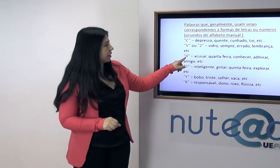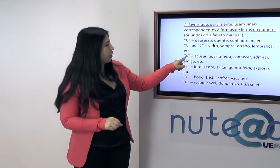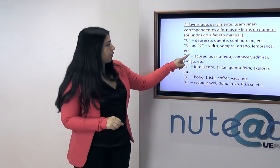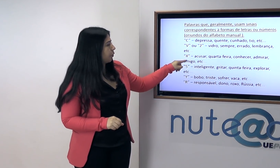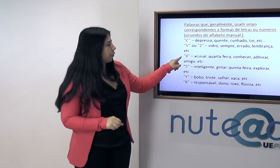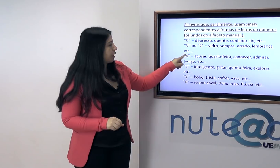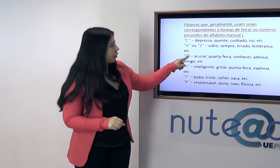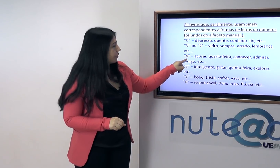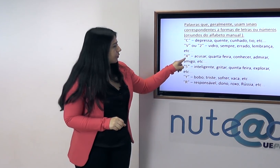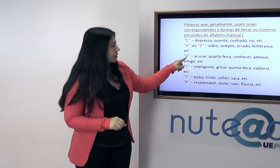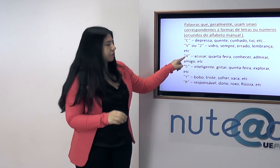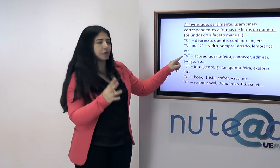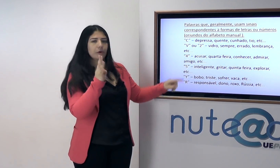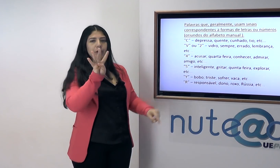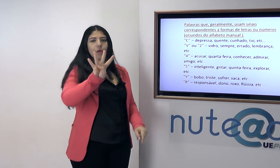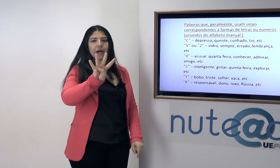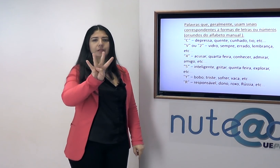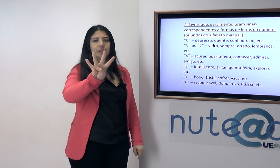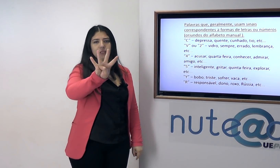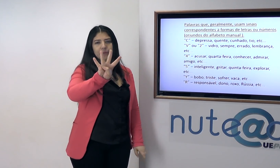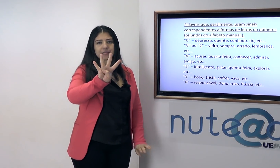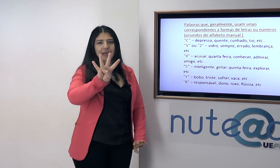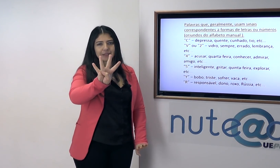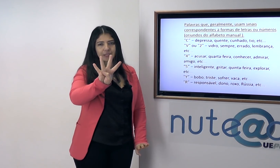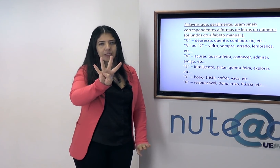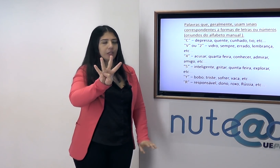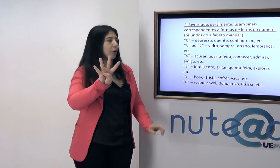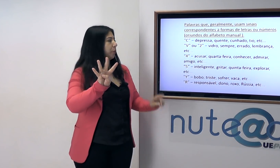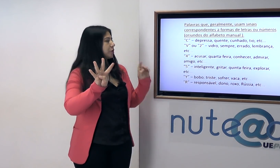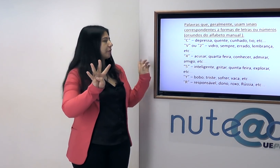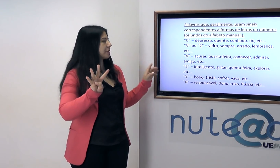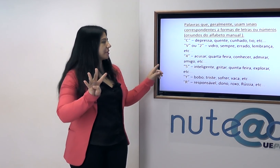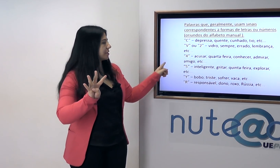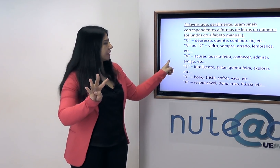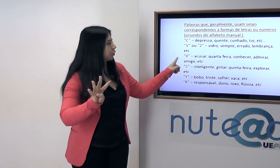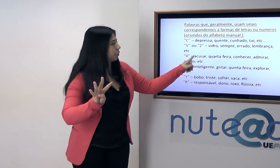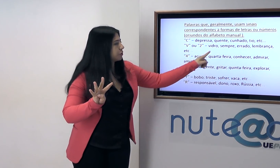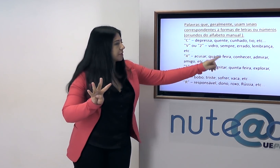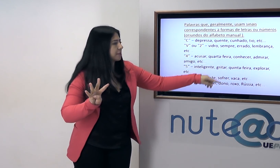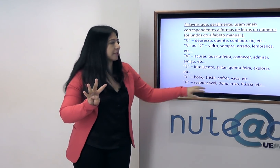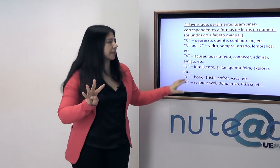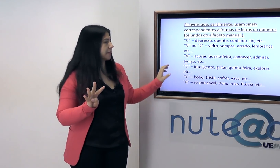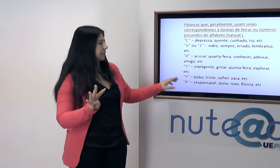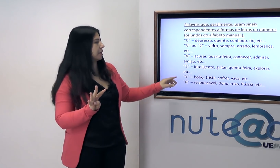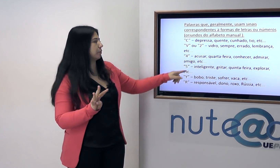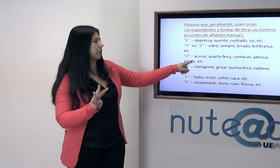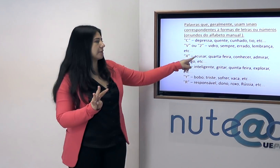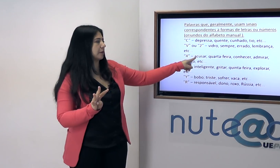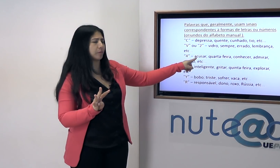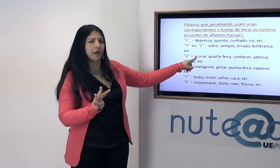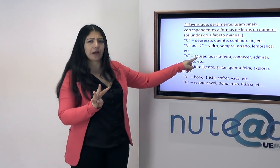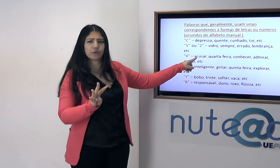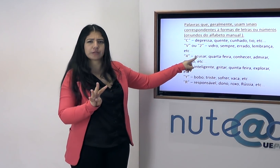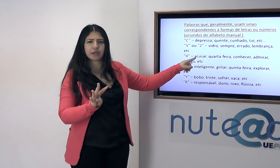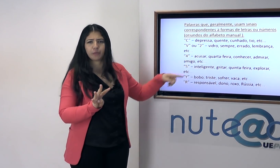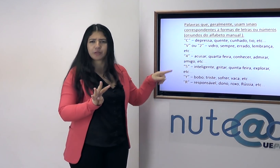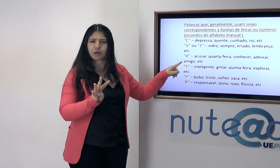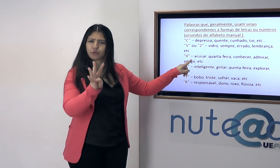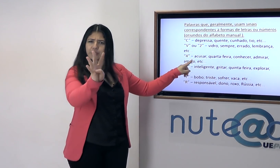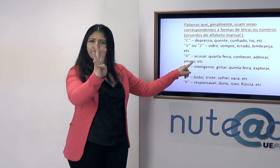Sinal ou a configuração de mão em 4 em Libras, que é essa aqui. Eu posso fazer todos esses sinais aqui. Por exemplo, acusar. Eu posso acusar